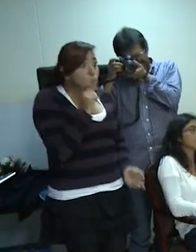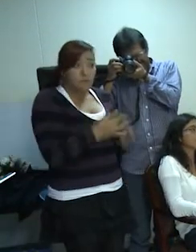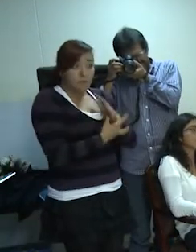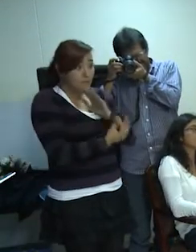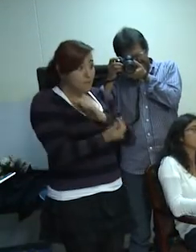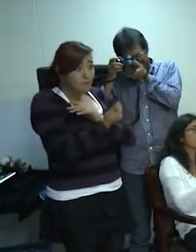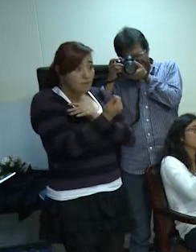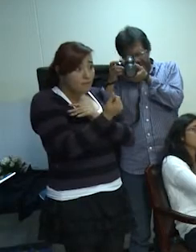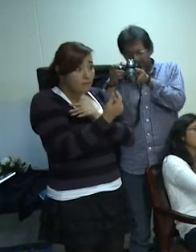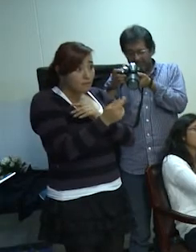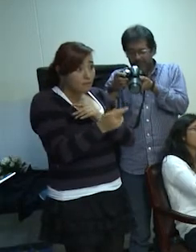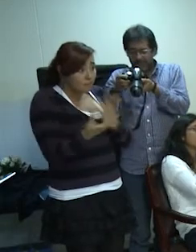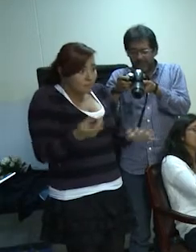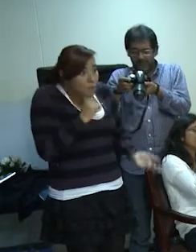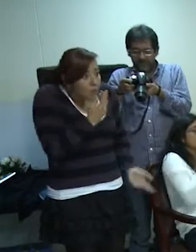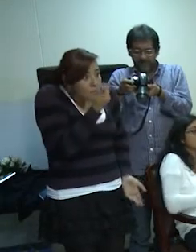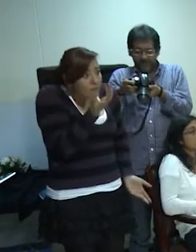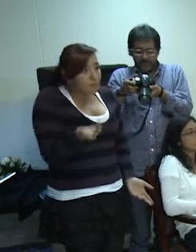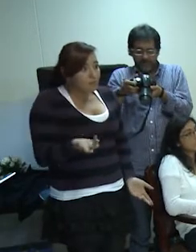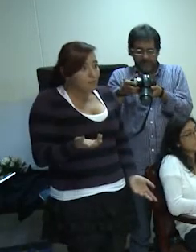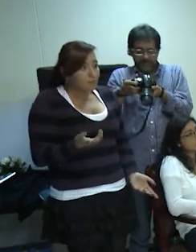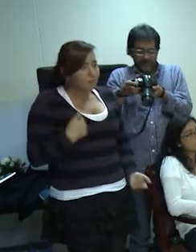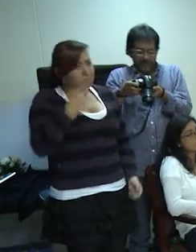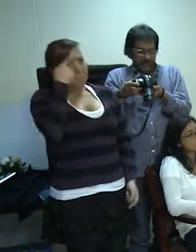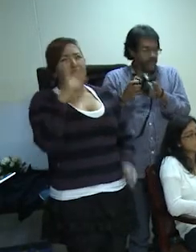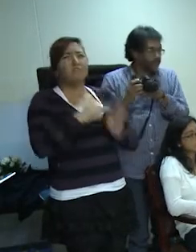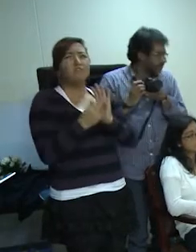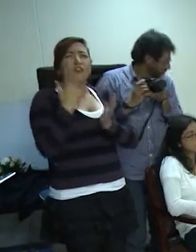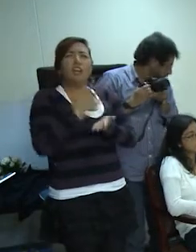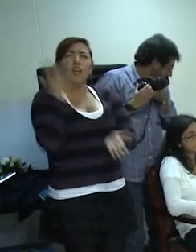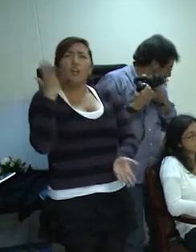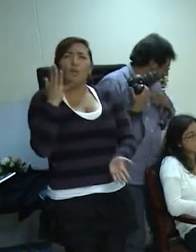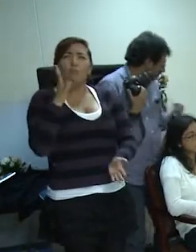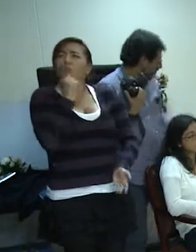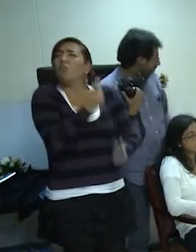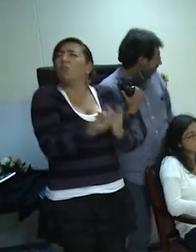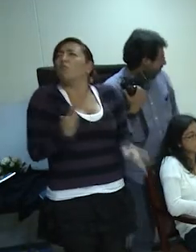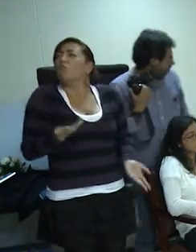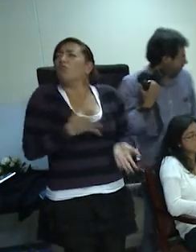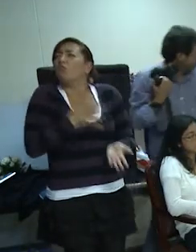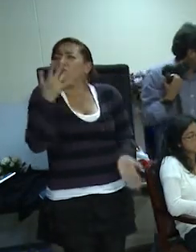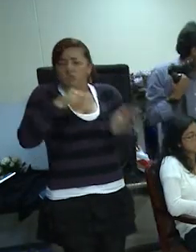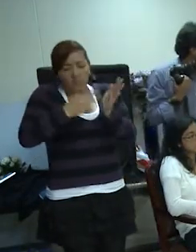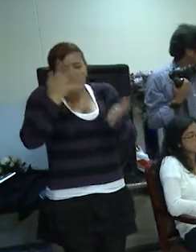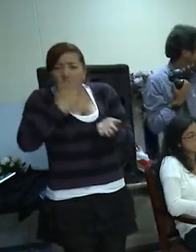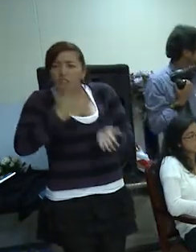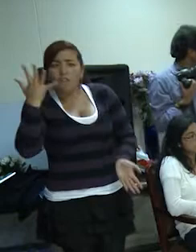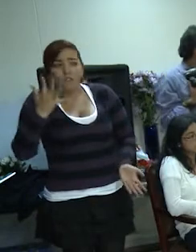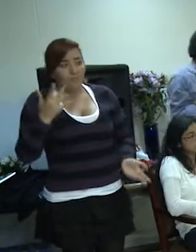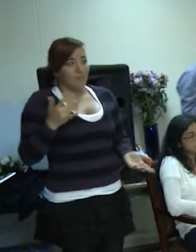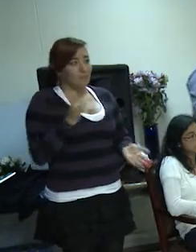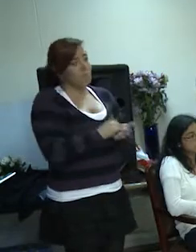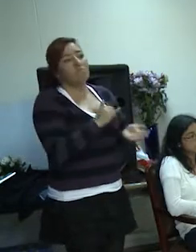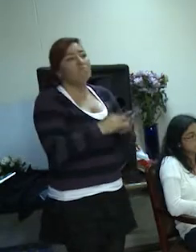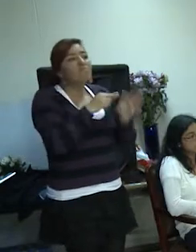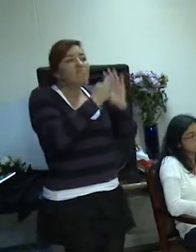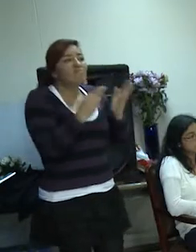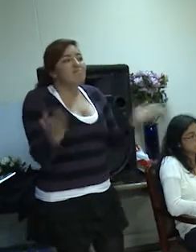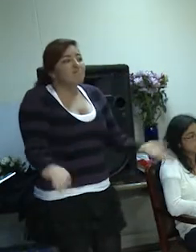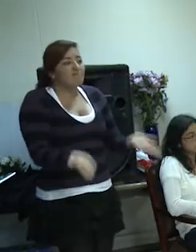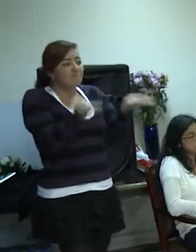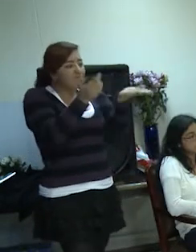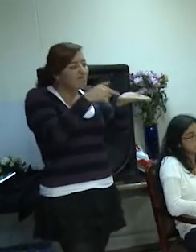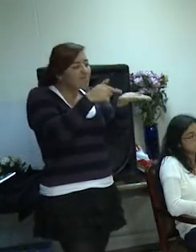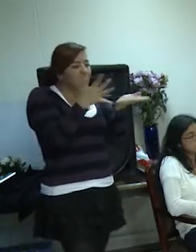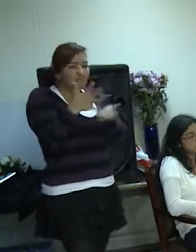qué era ser rico si no hay plata? Entonces, el asunto era cómo contraponer ese criterio de riqueza